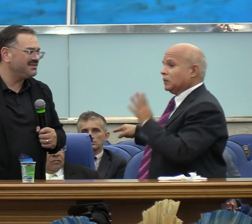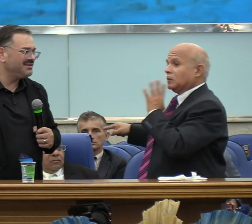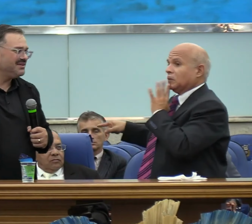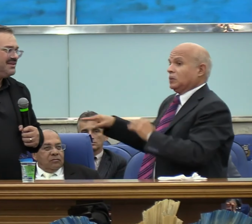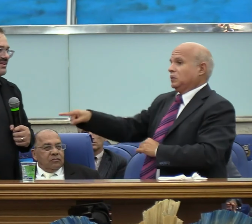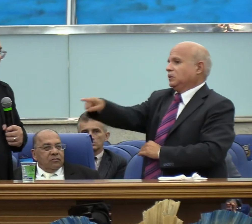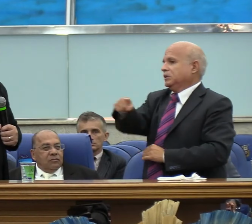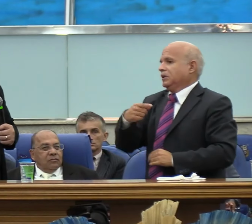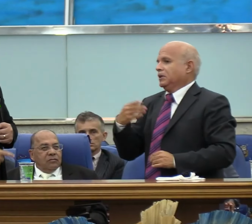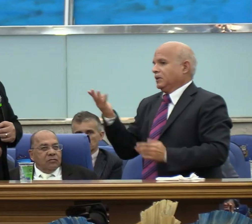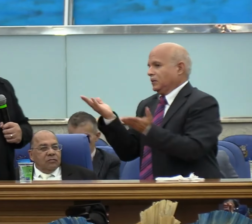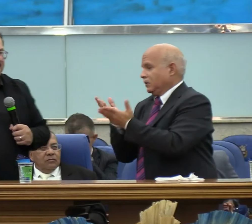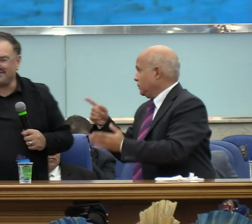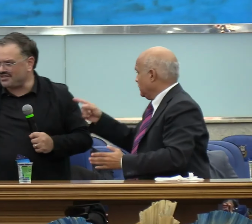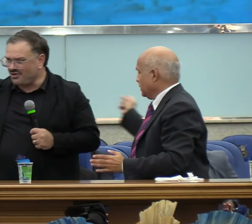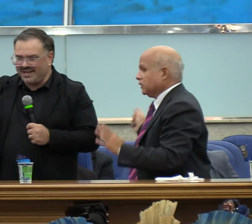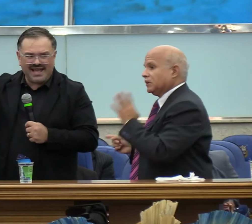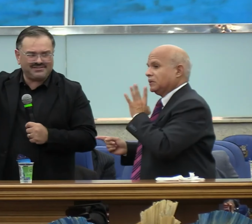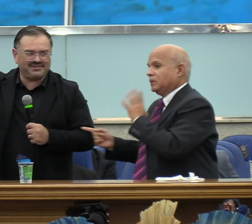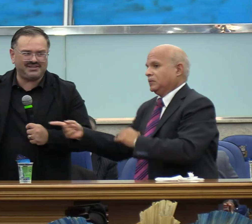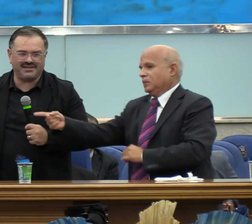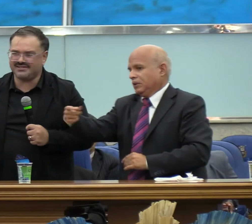cristãos. O pastor de vocês,